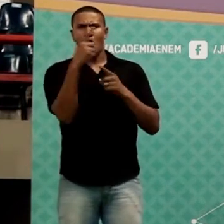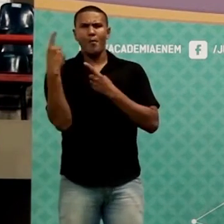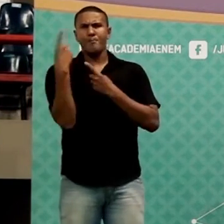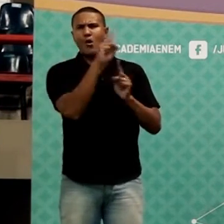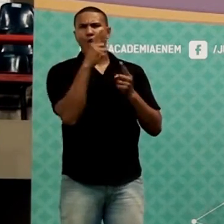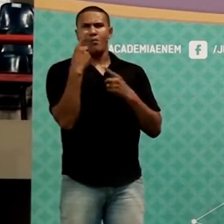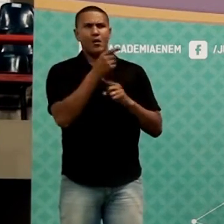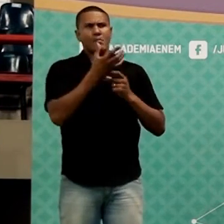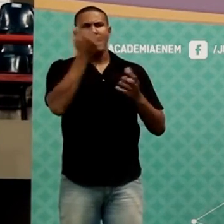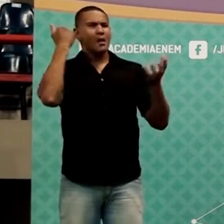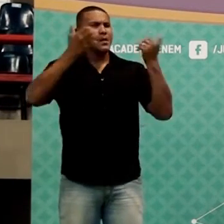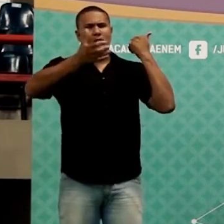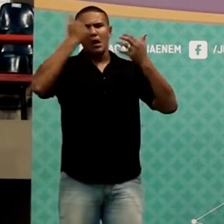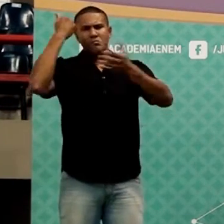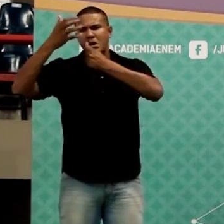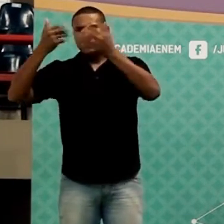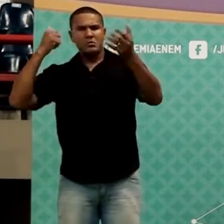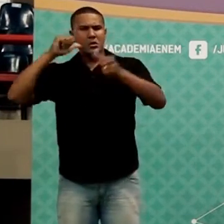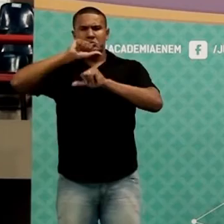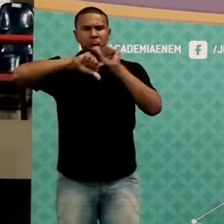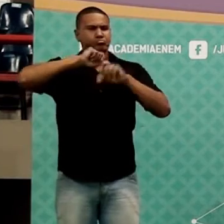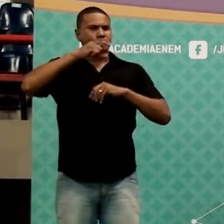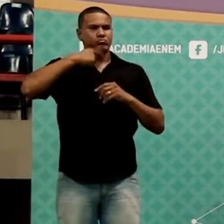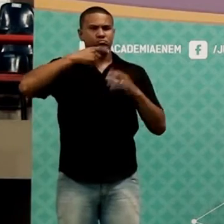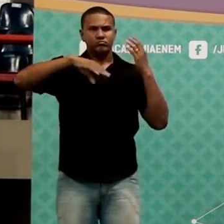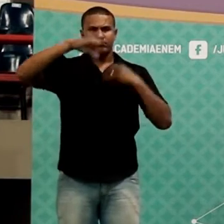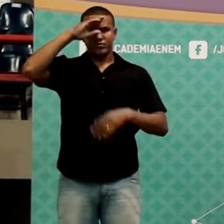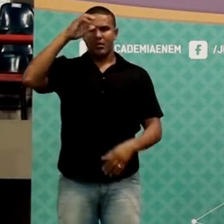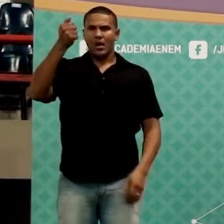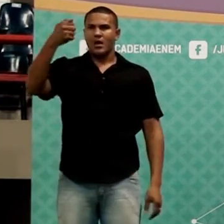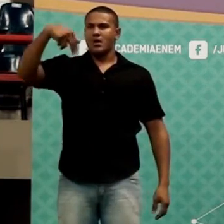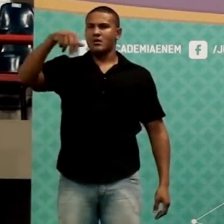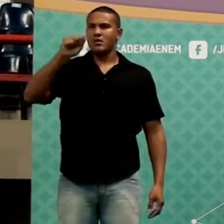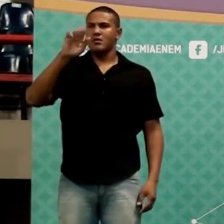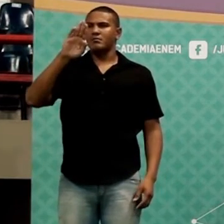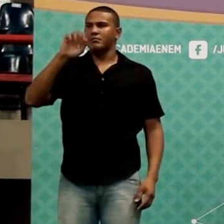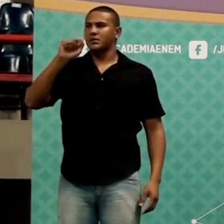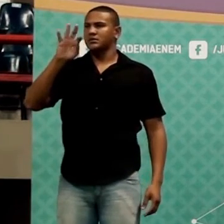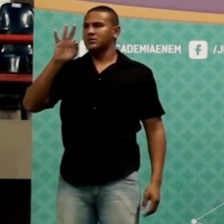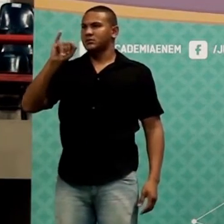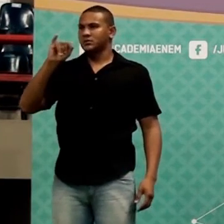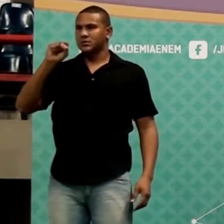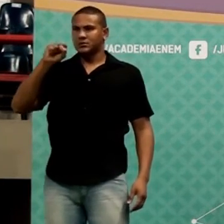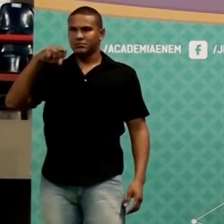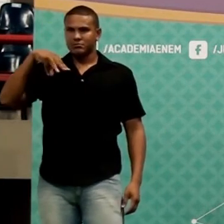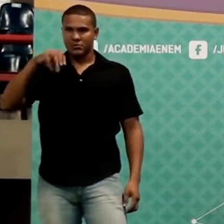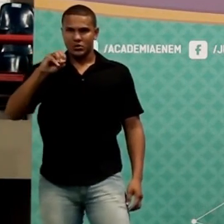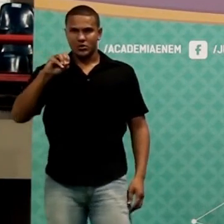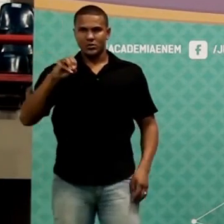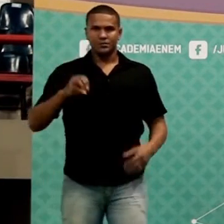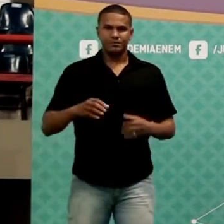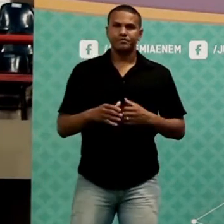Tomaram os bens da igreja e começaram a revolta chamada anabatismo, tá certo?